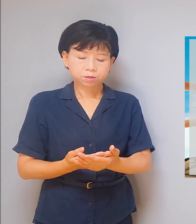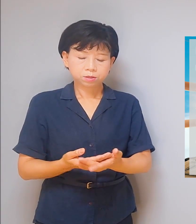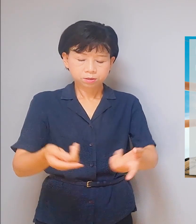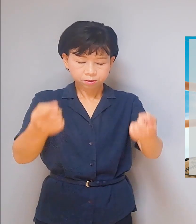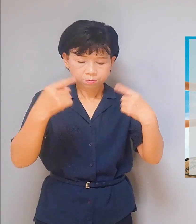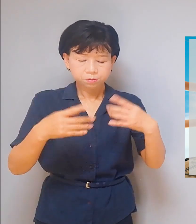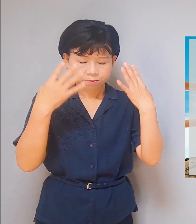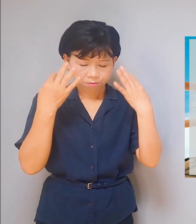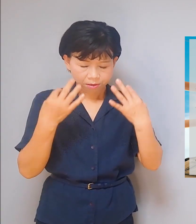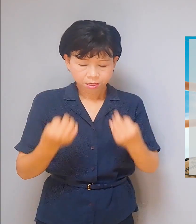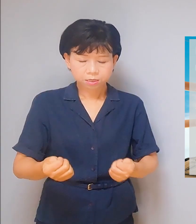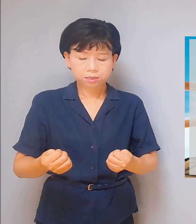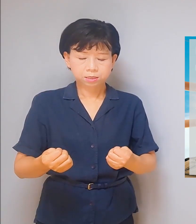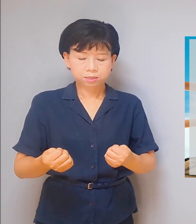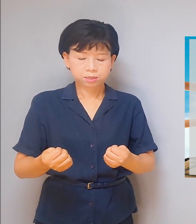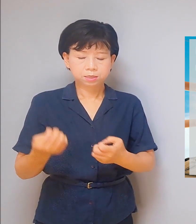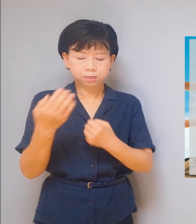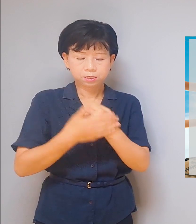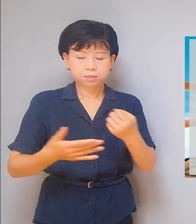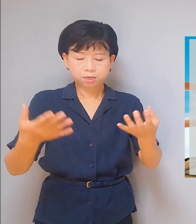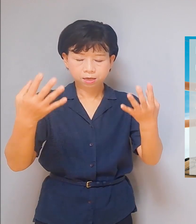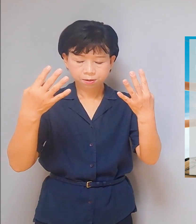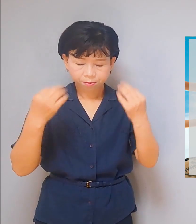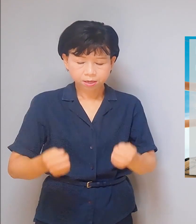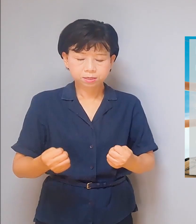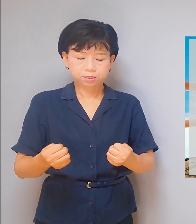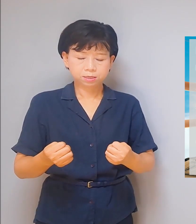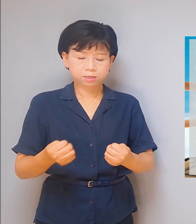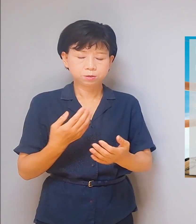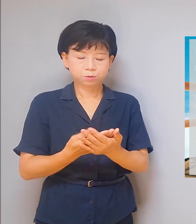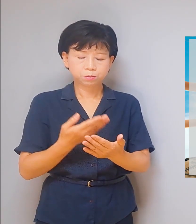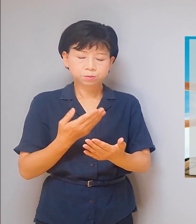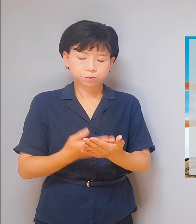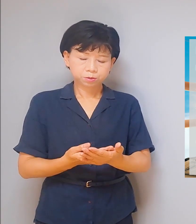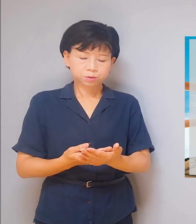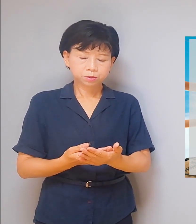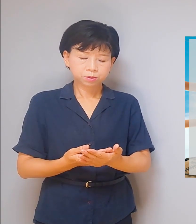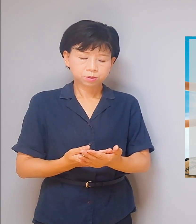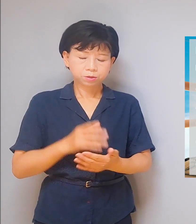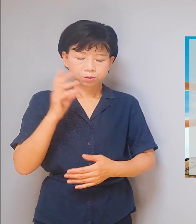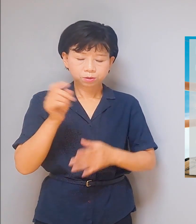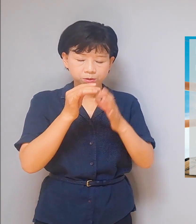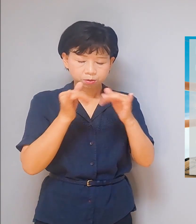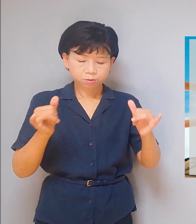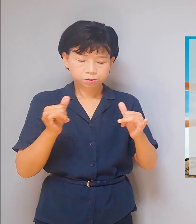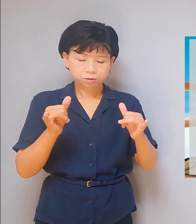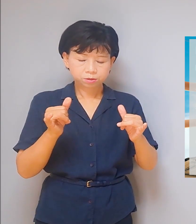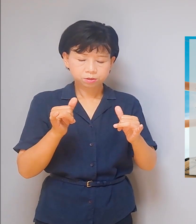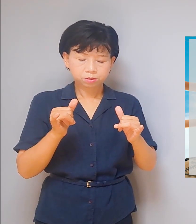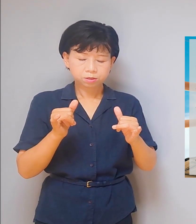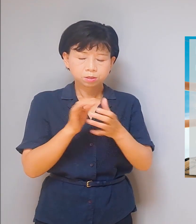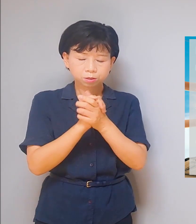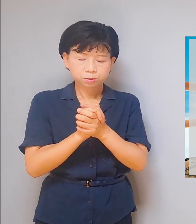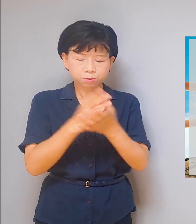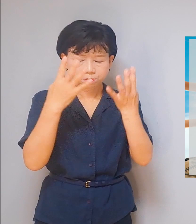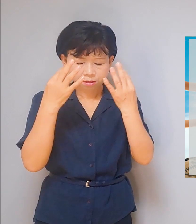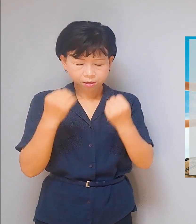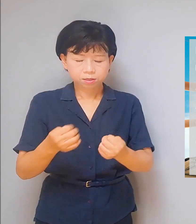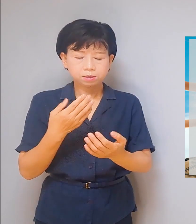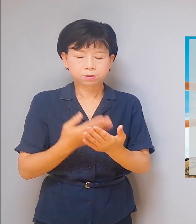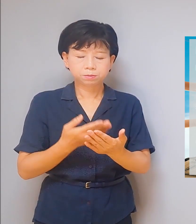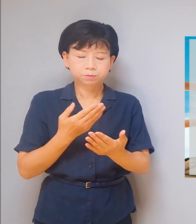참석하게 하시고 더 많이 은혜 받게 하옵소서. 성도들도 더 많이 기도하게